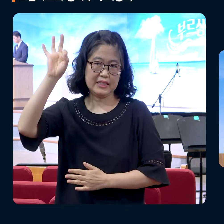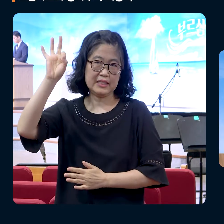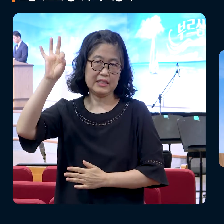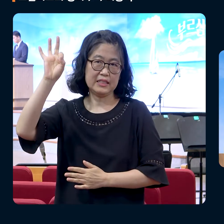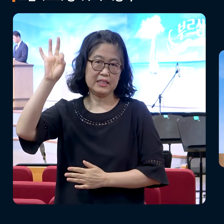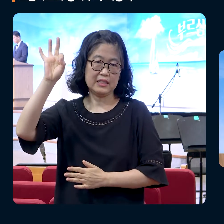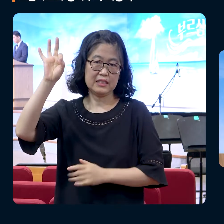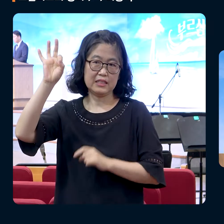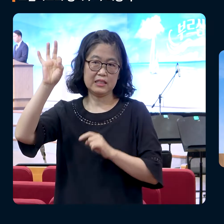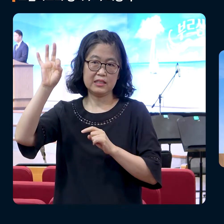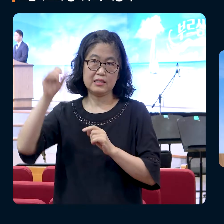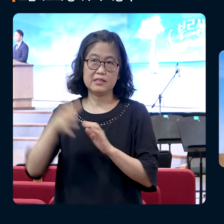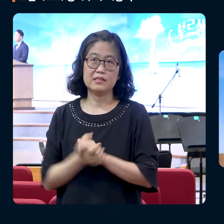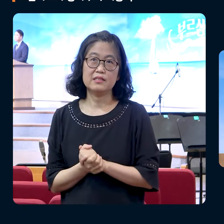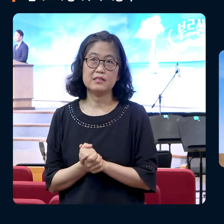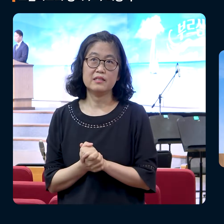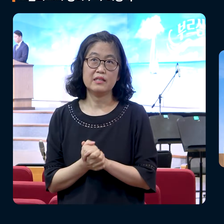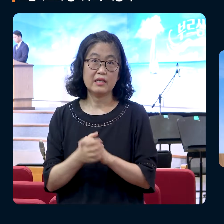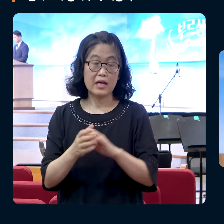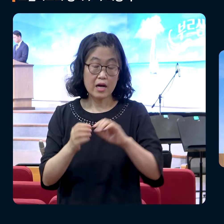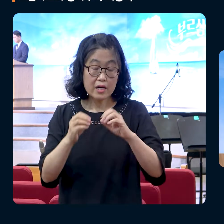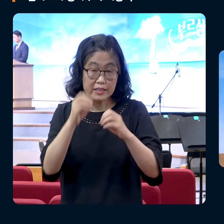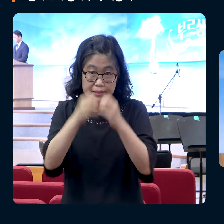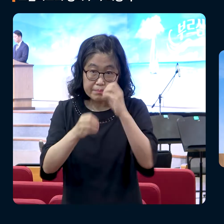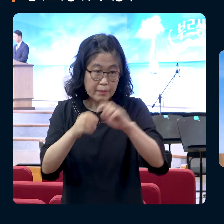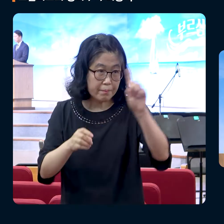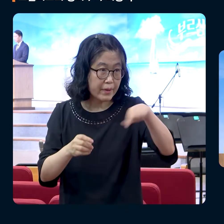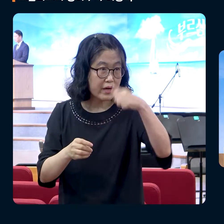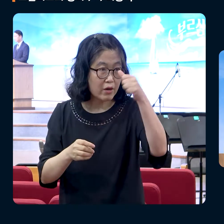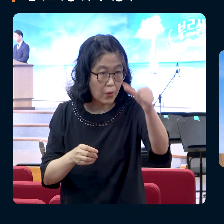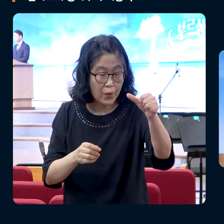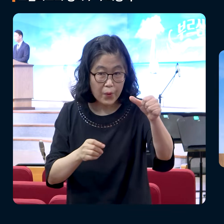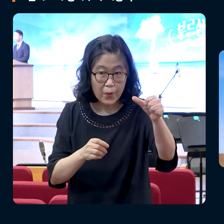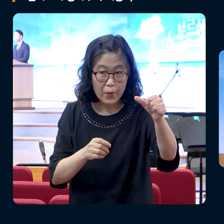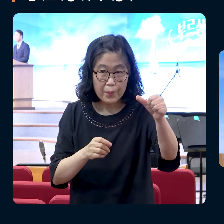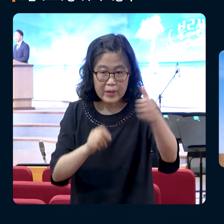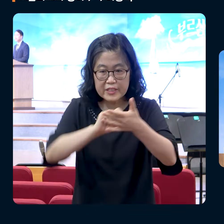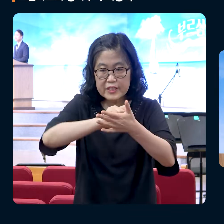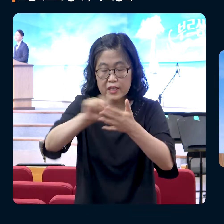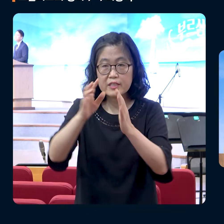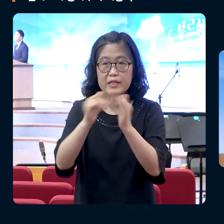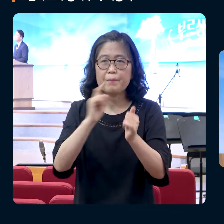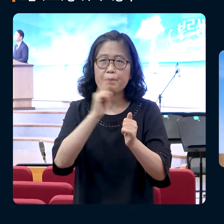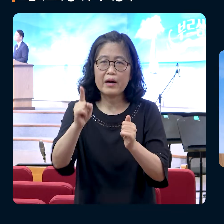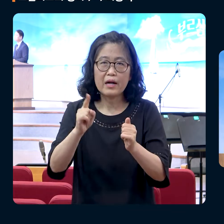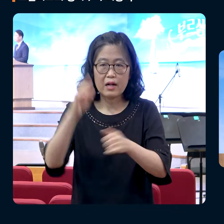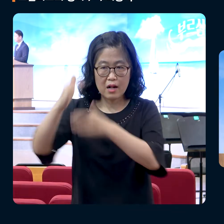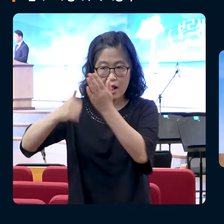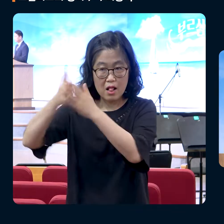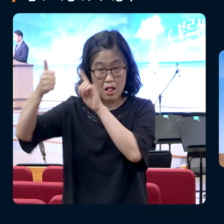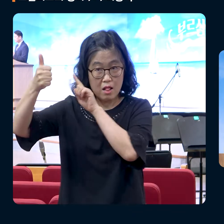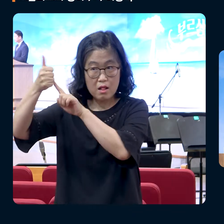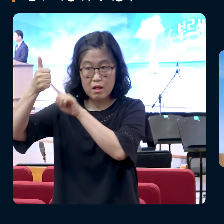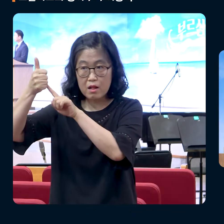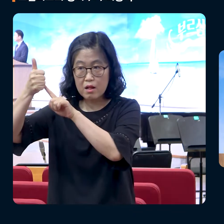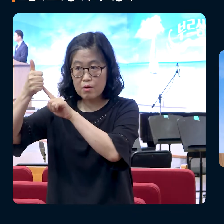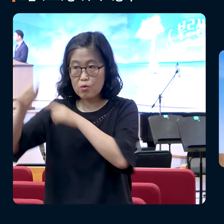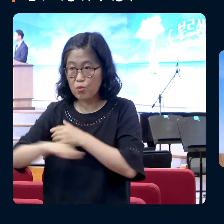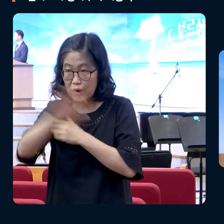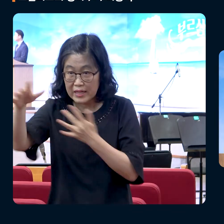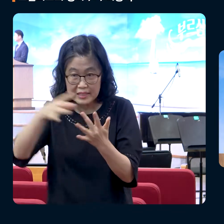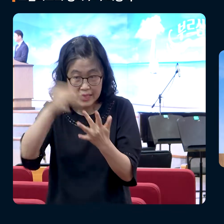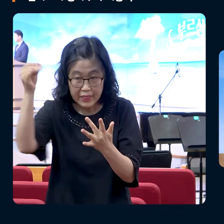인정하는 것입니다. 우리 시편 105편을 쓴 저자가 고백하는 것처럼 하나님은요, 우리가